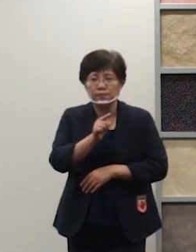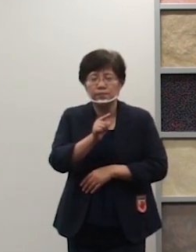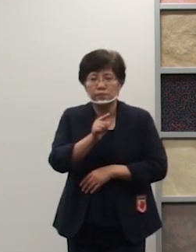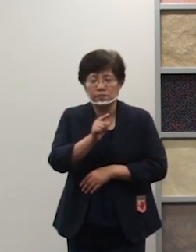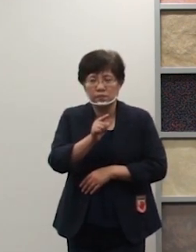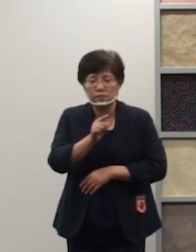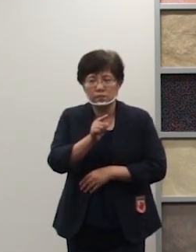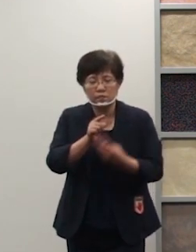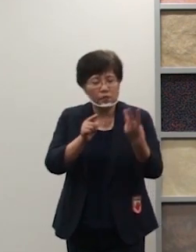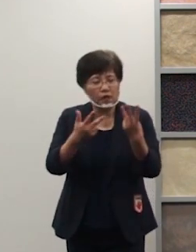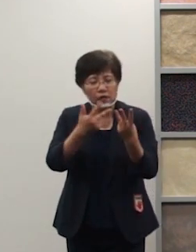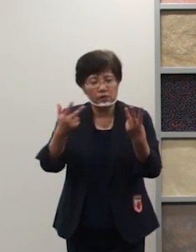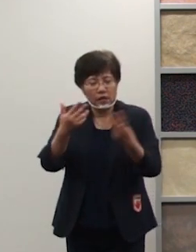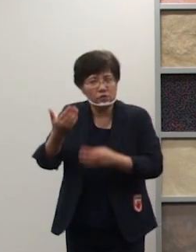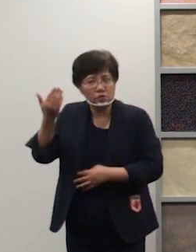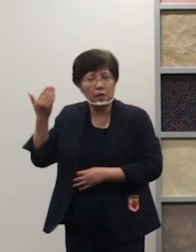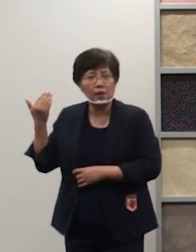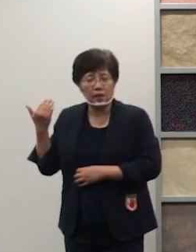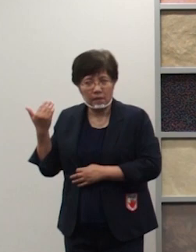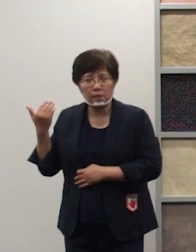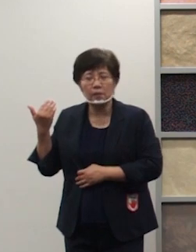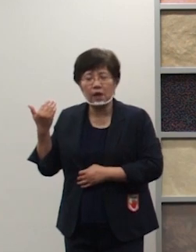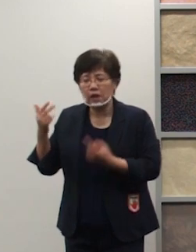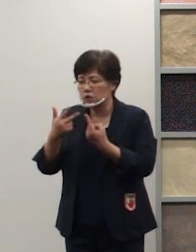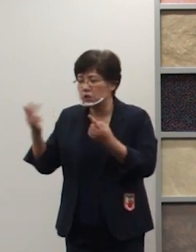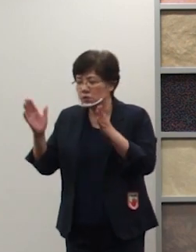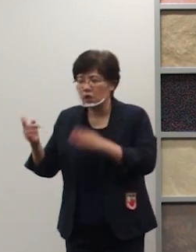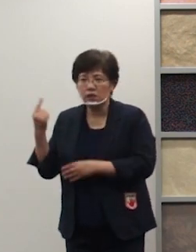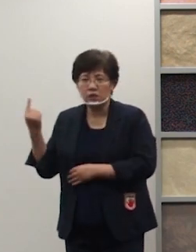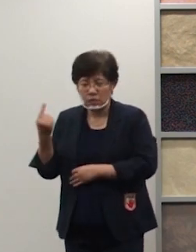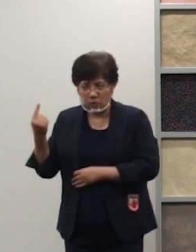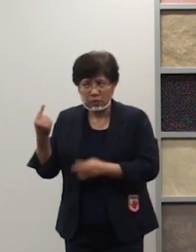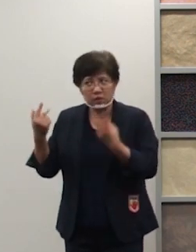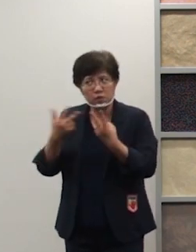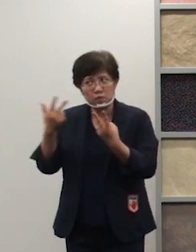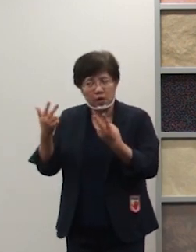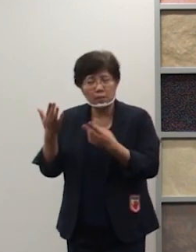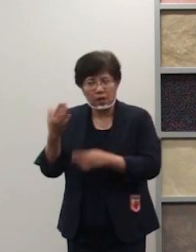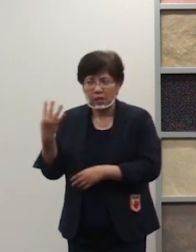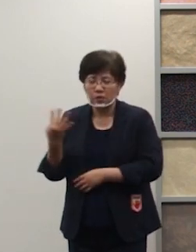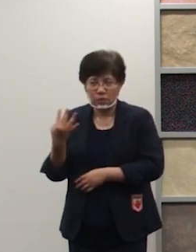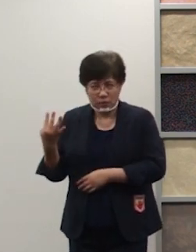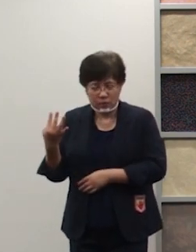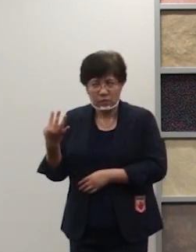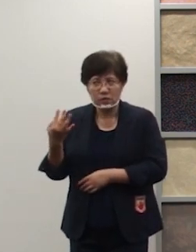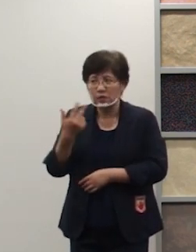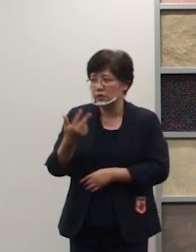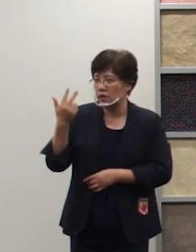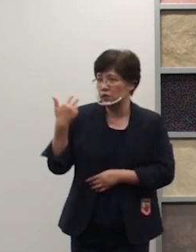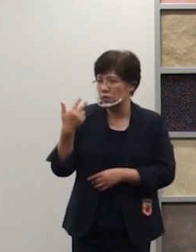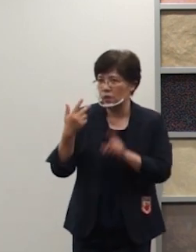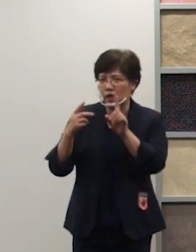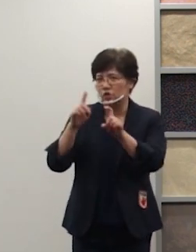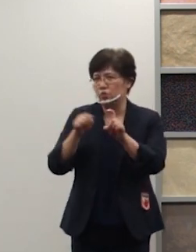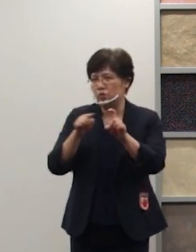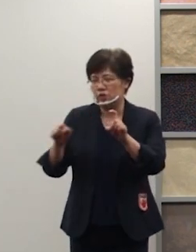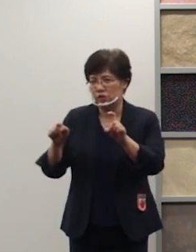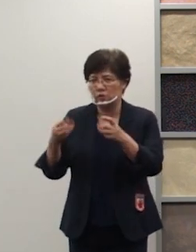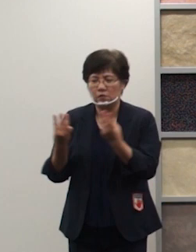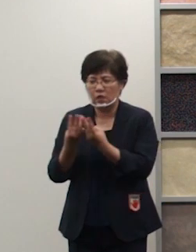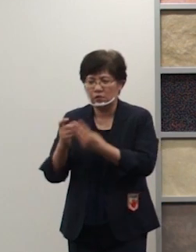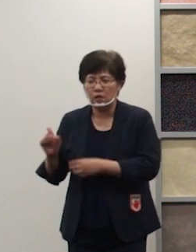3週間前は1週間あたり1人、2週間前は4人、先週は10人と、その